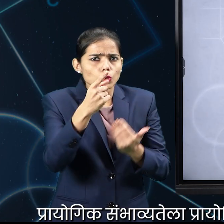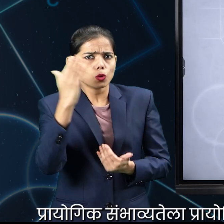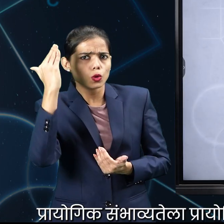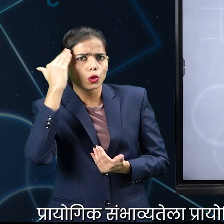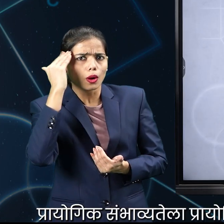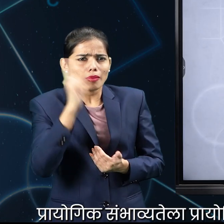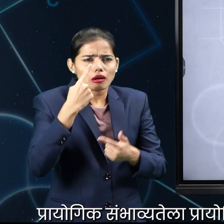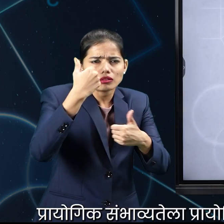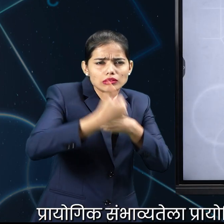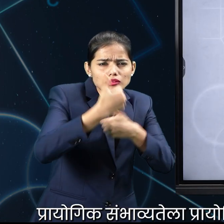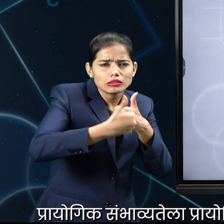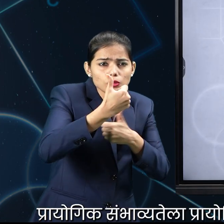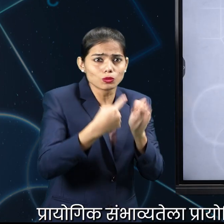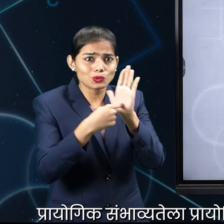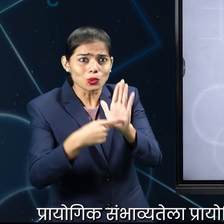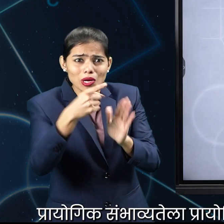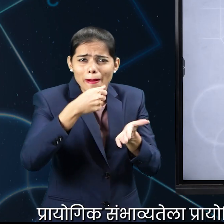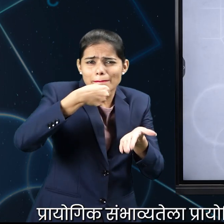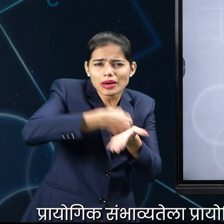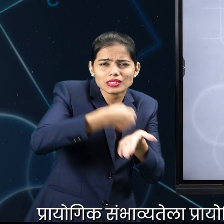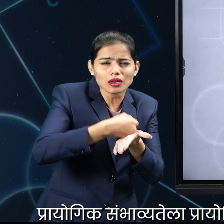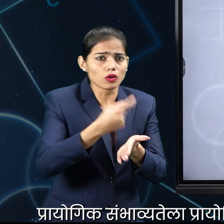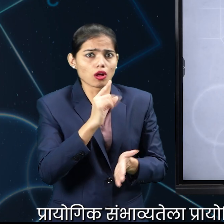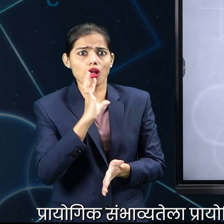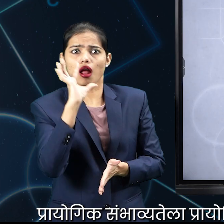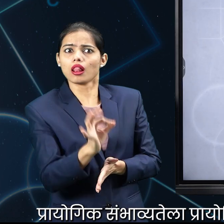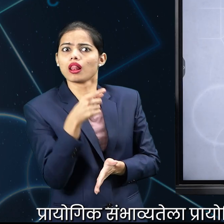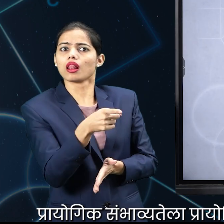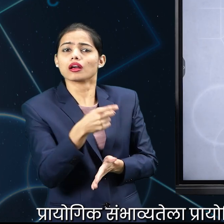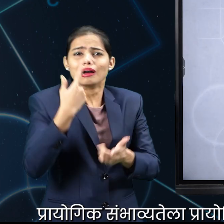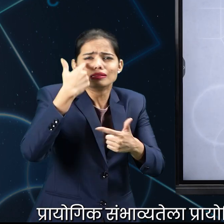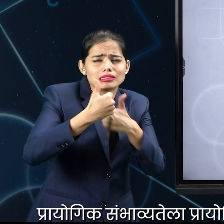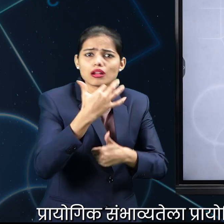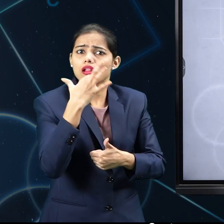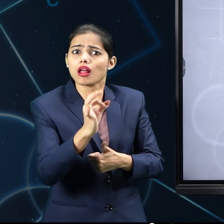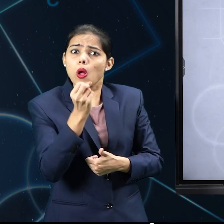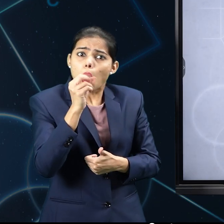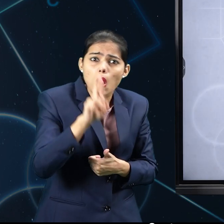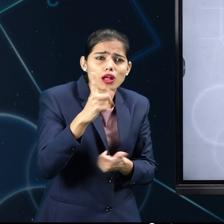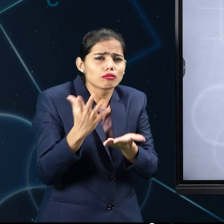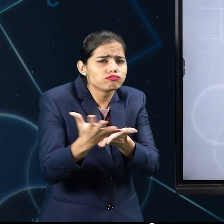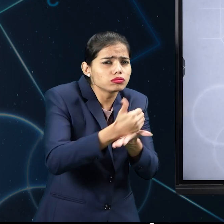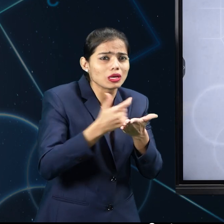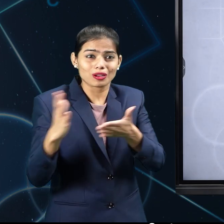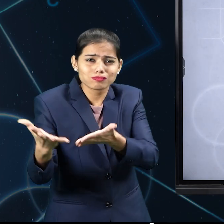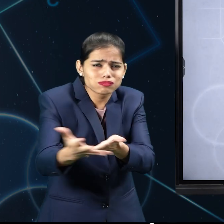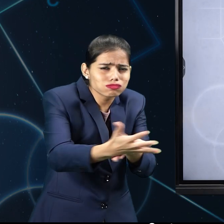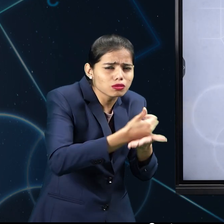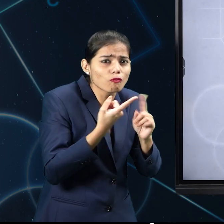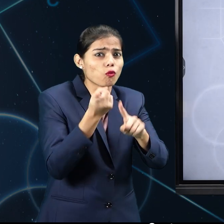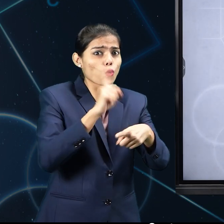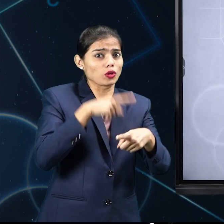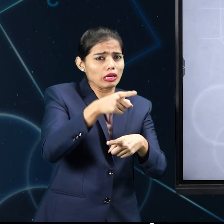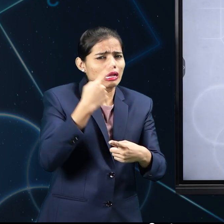प्रायोगिक संभाव्यतेला प्रायोगिक दृष्टिकोन किंवा एक्सपेरिमेंटल अप्रोच असेही म्हणतात. ही संभाव्यता प्रत्यक्ष